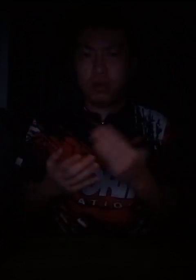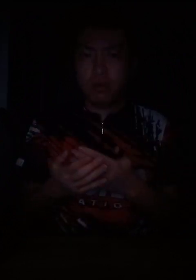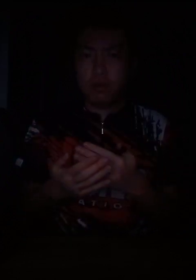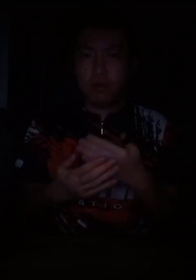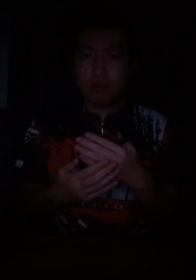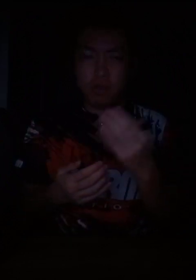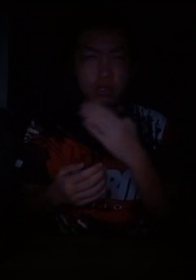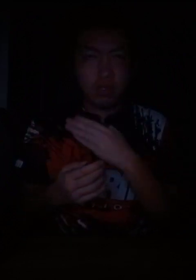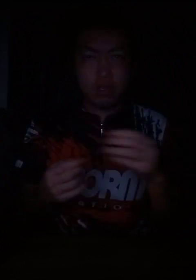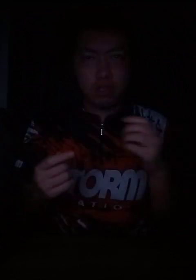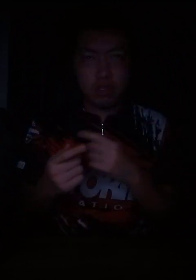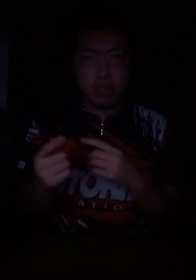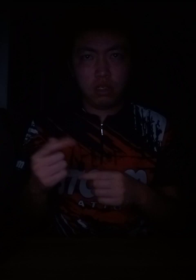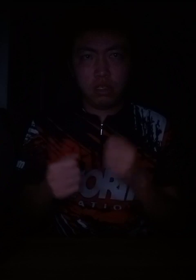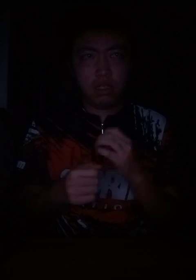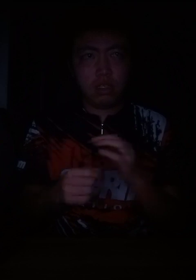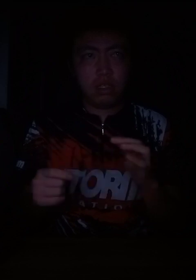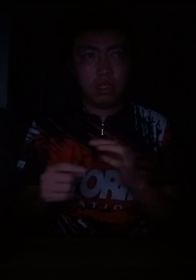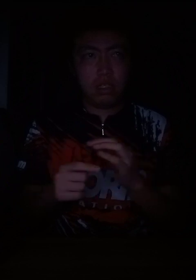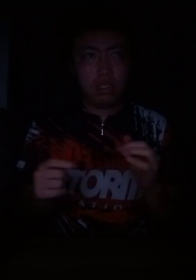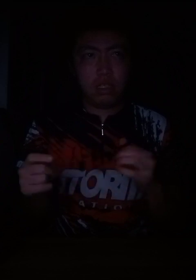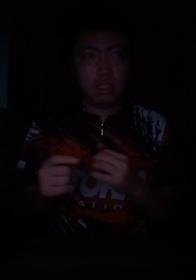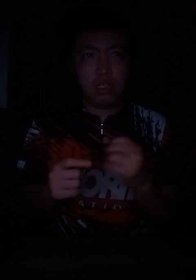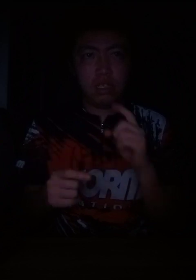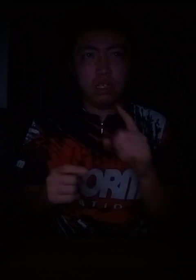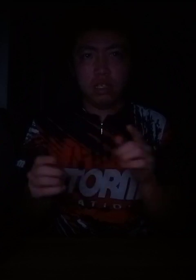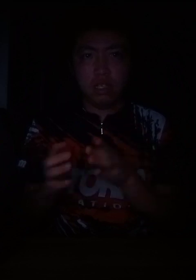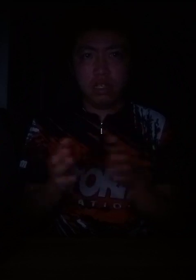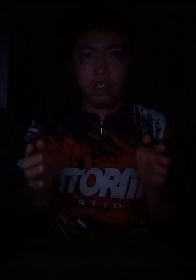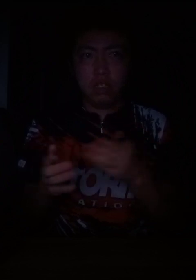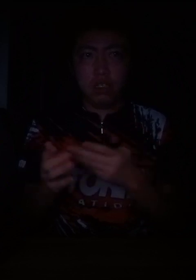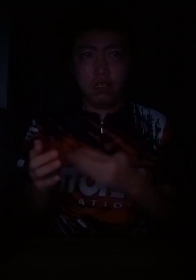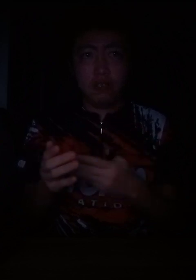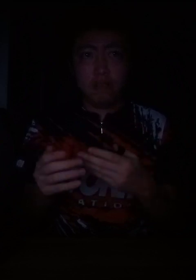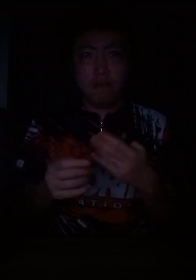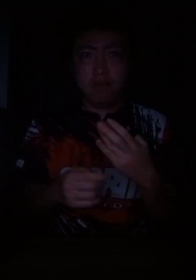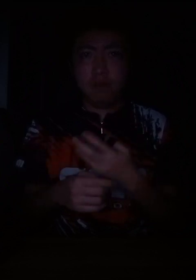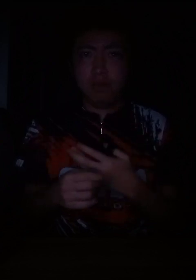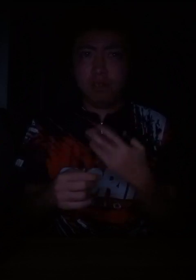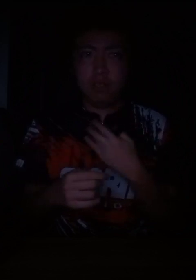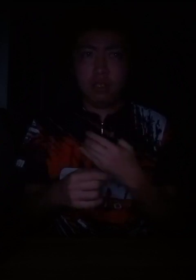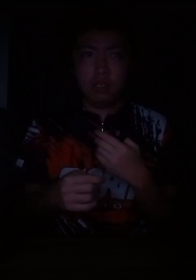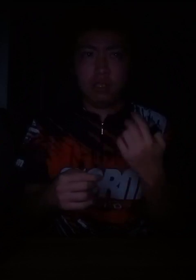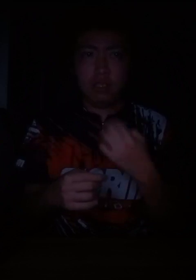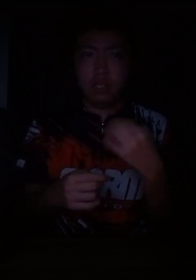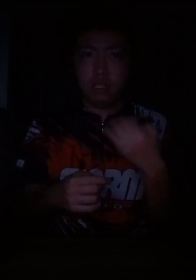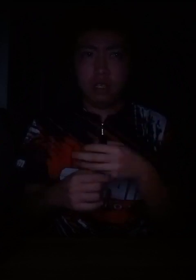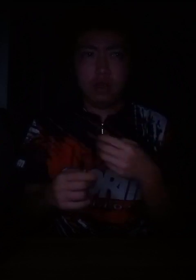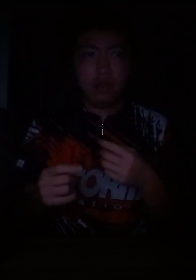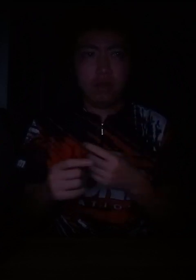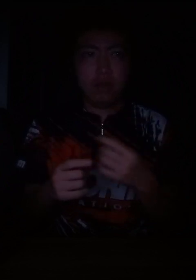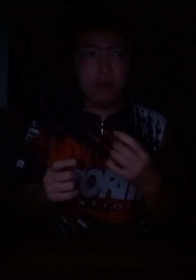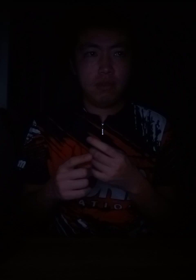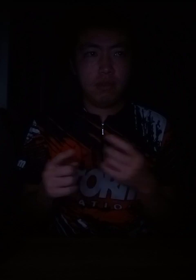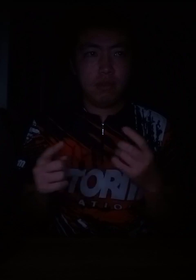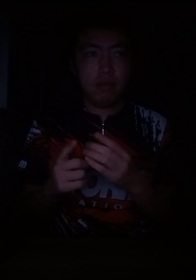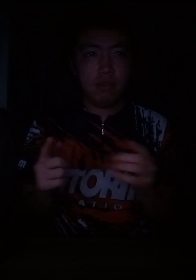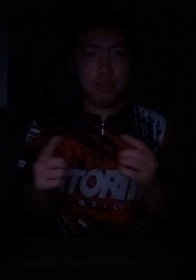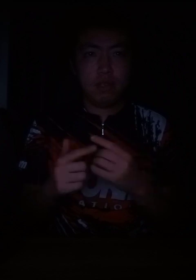협박을 감수해야 했던 것일까? 첫 번째 의문은 여기에 있습니다. 저희가 당시 사고 피해자를 단독으로 만나서